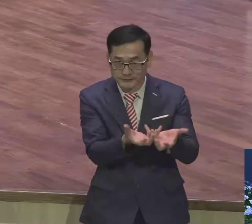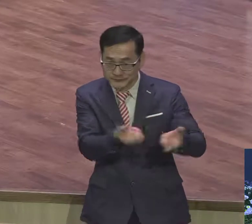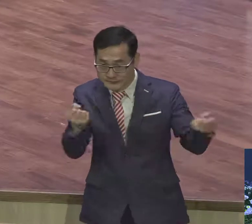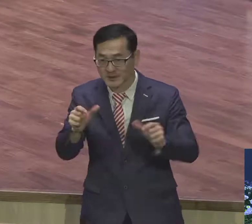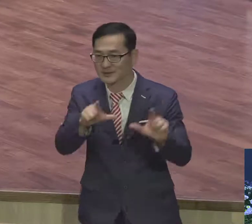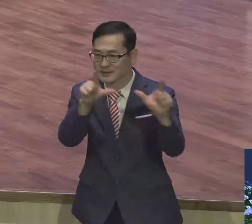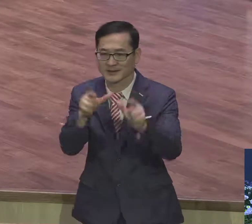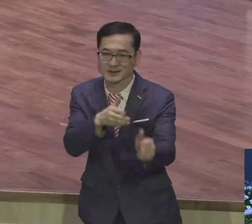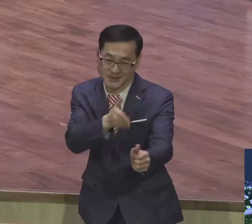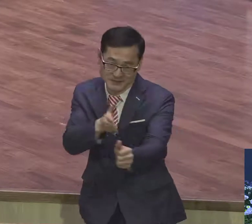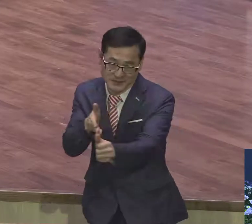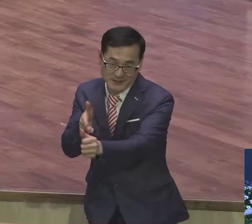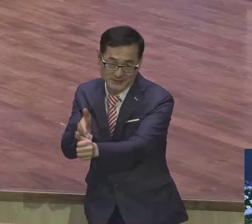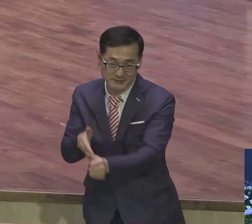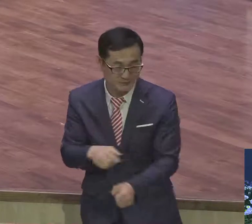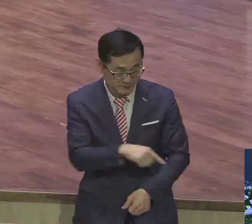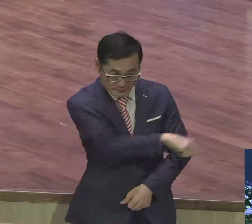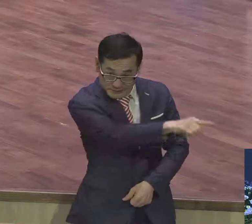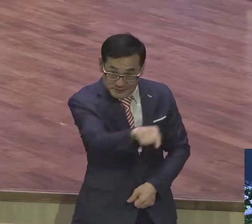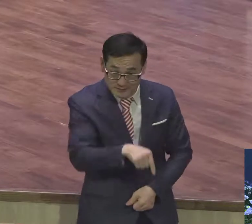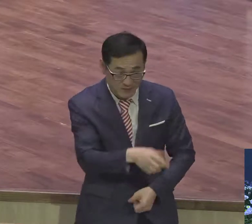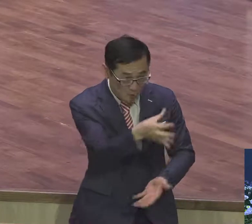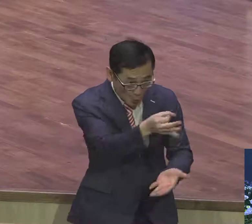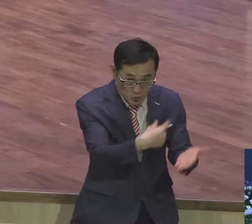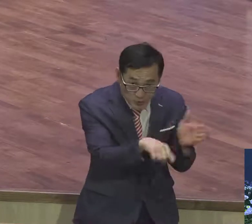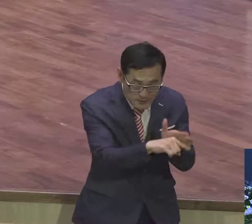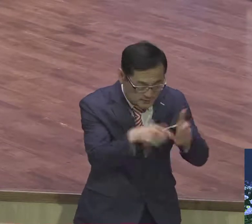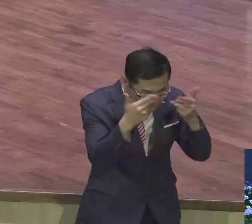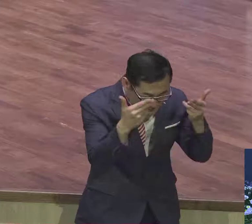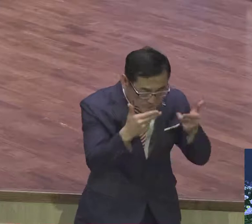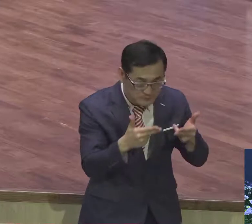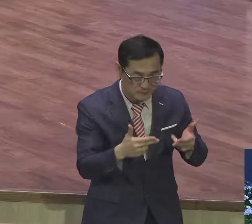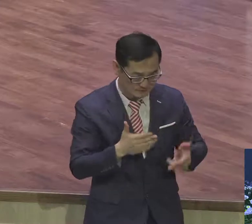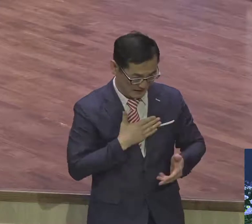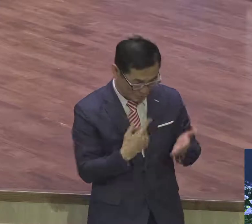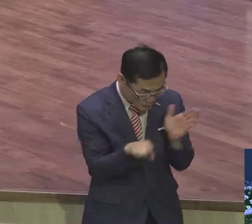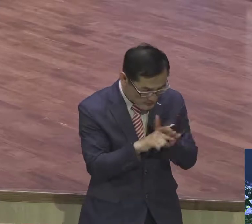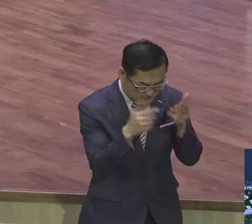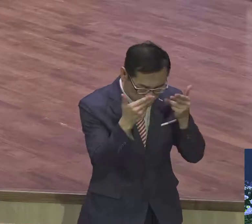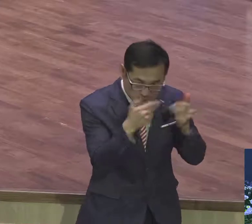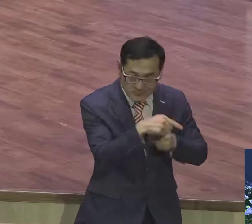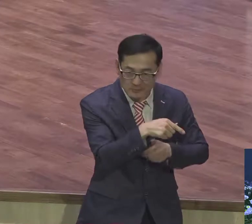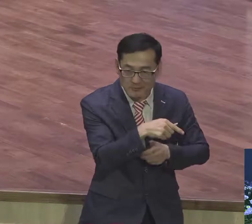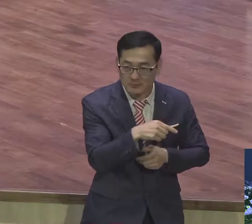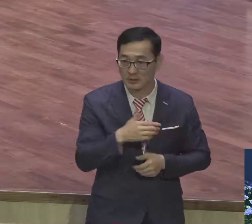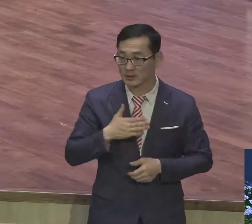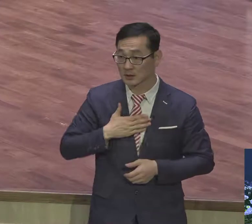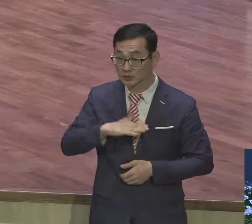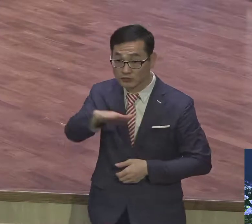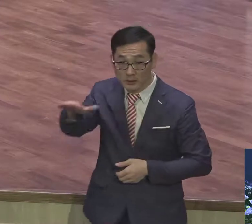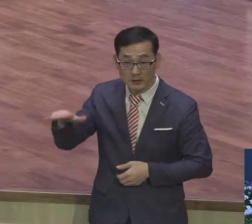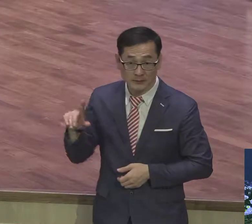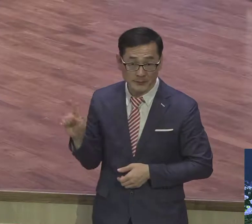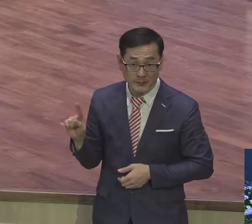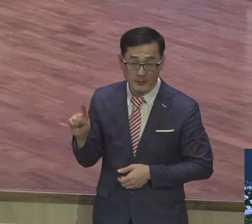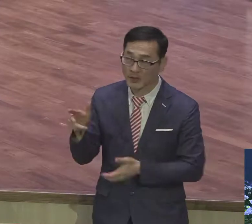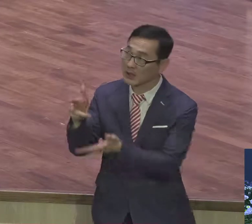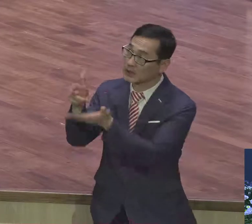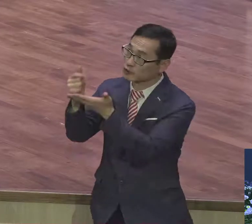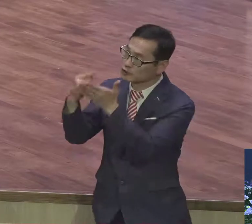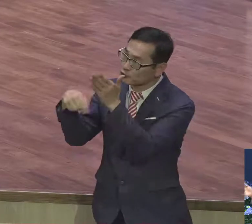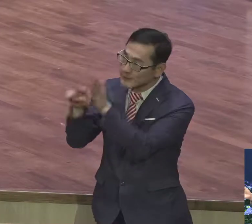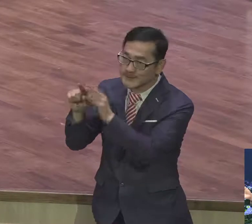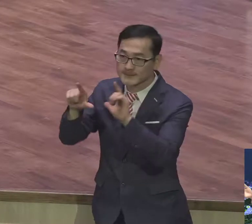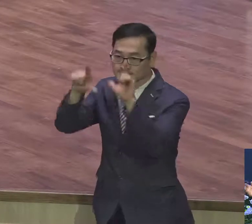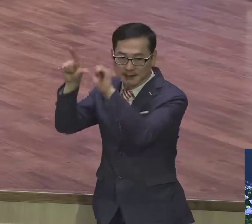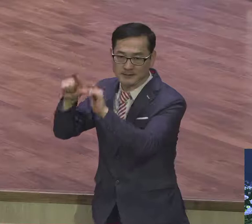세상 사람들은 돈을 위해서 가족을 위해서 자기를 위해 살지만은 우리는 오직 주를